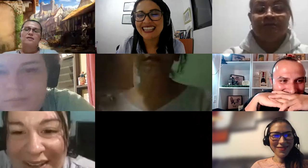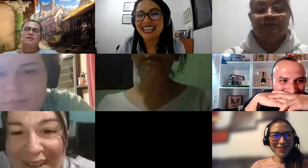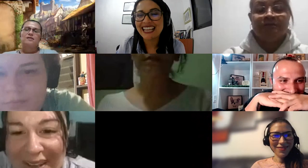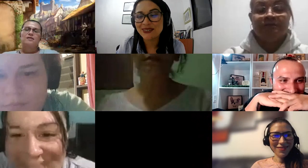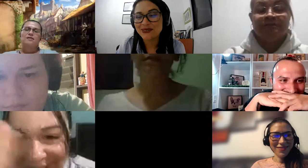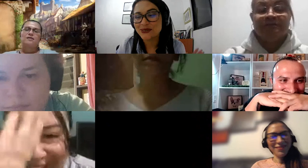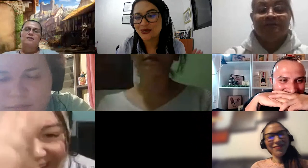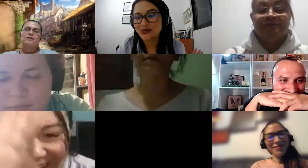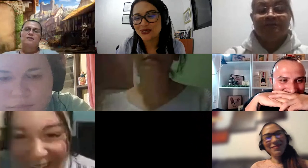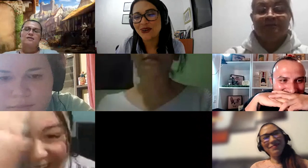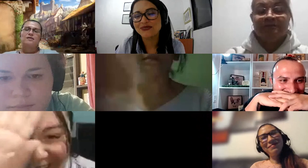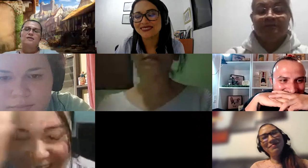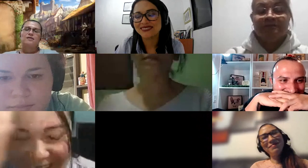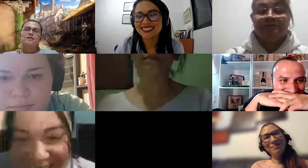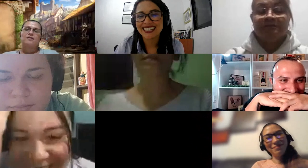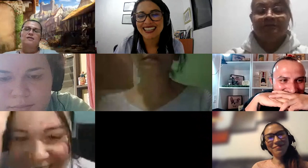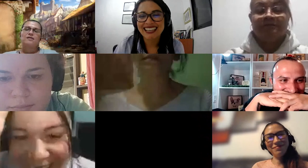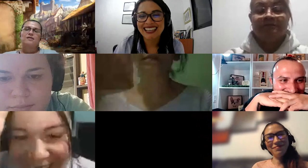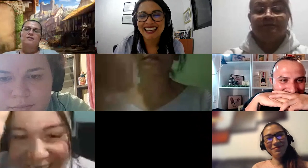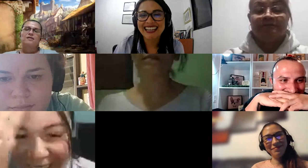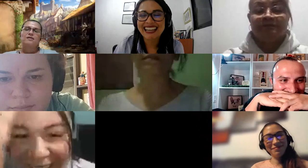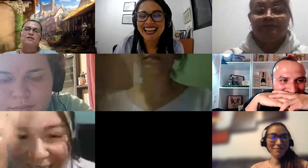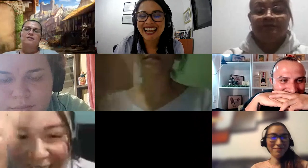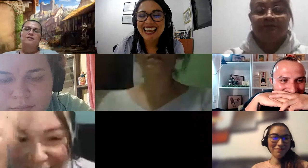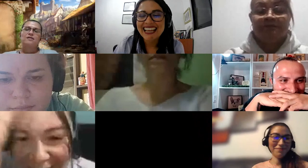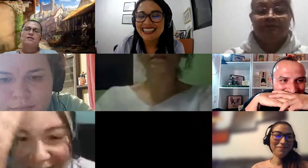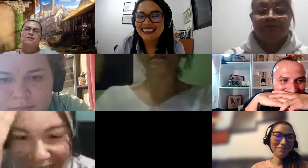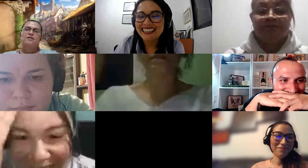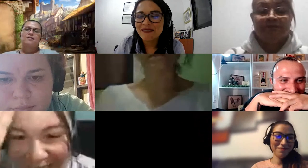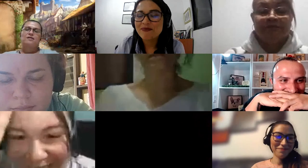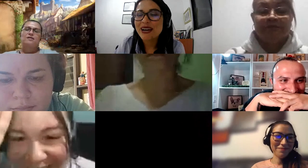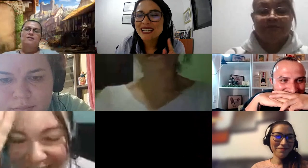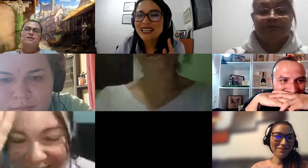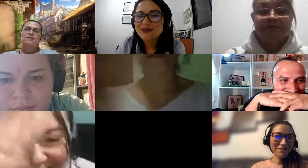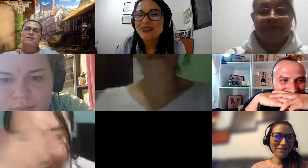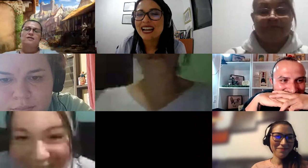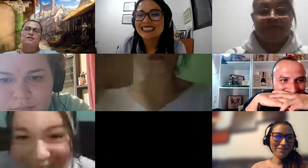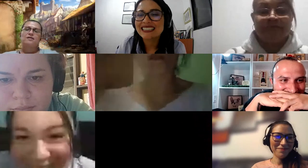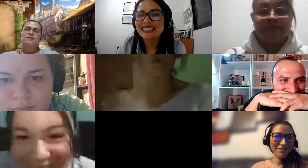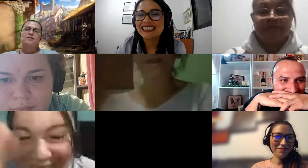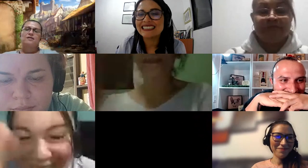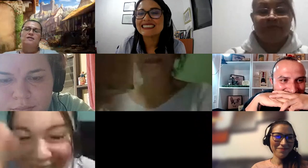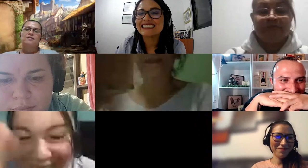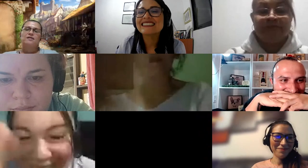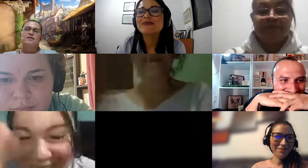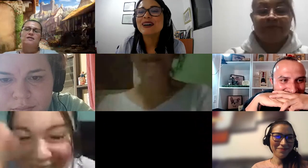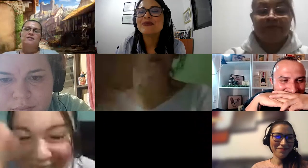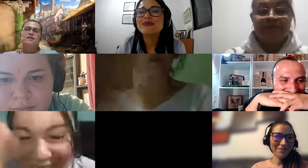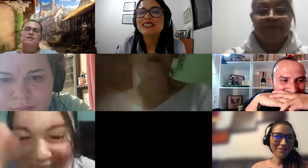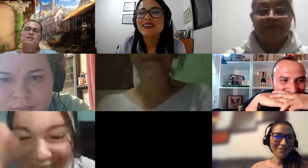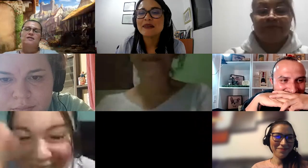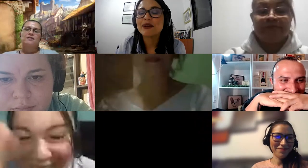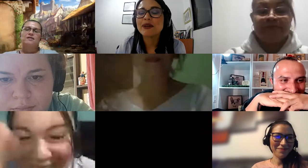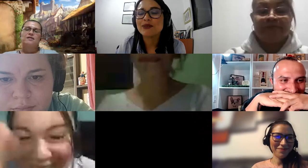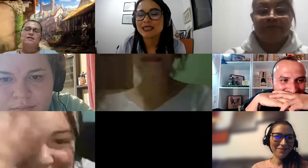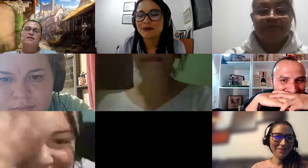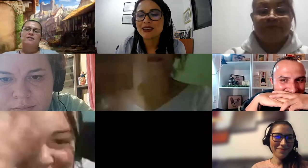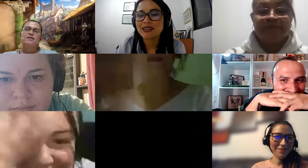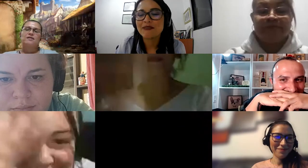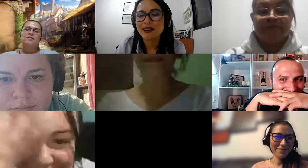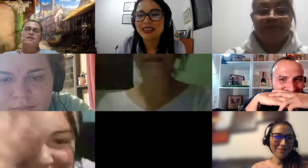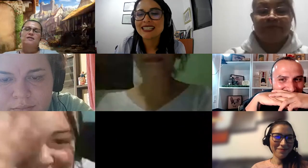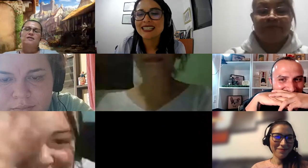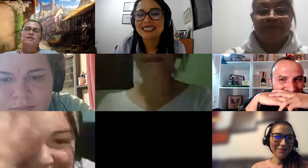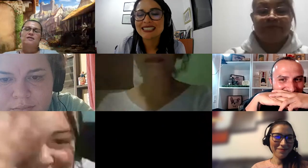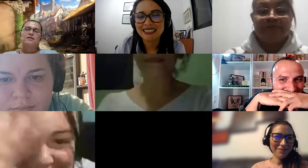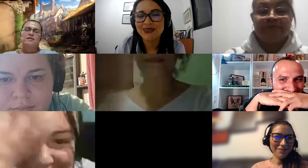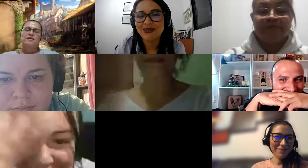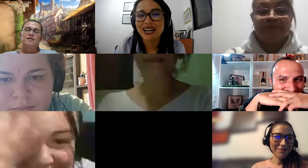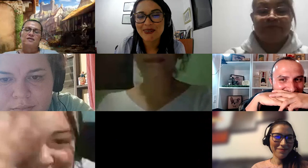de inclusión. Y de buenas prácticas. Vamos a ver, preguntémosle a Fabián si te logra